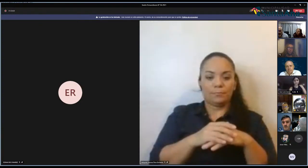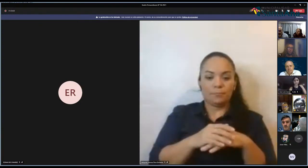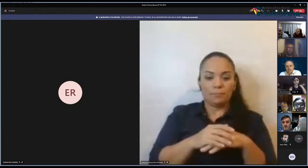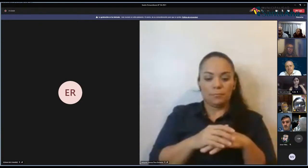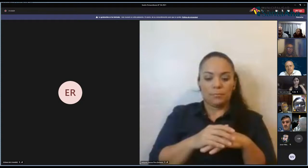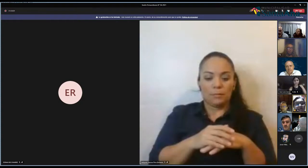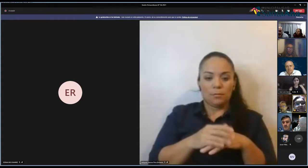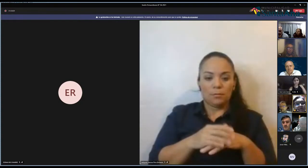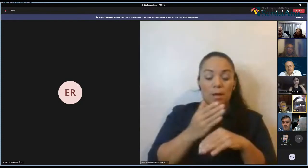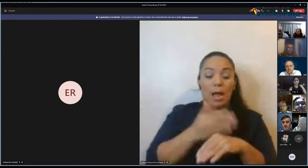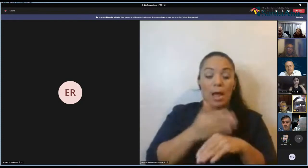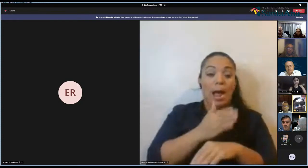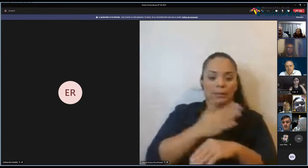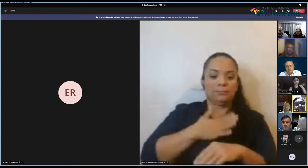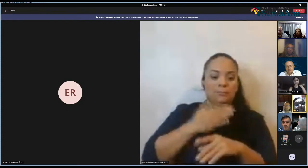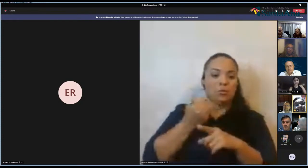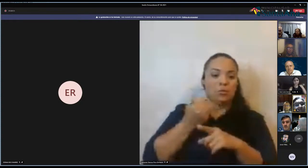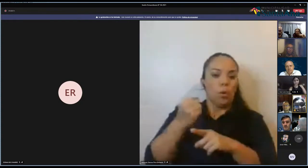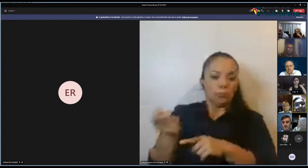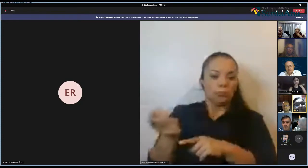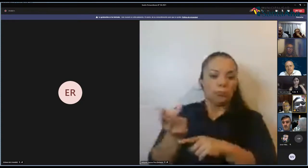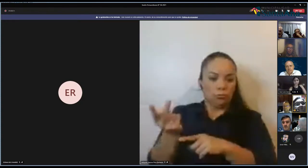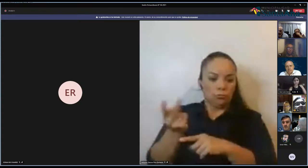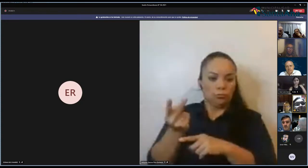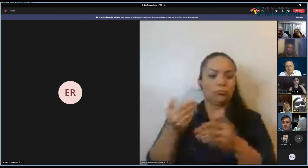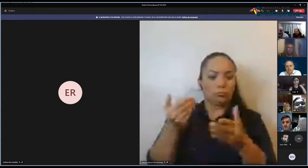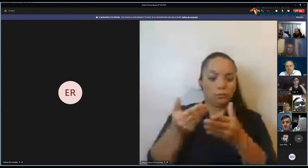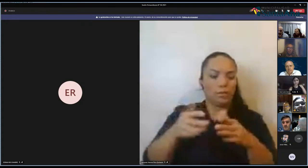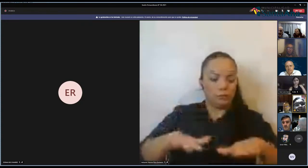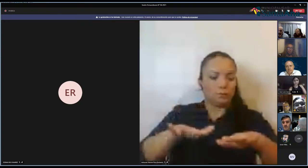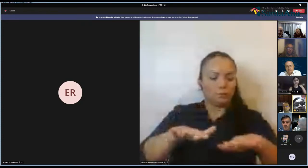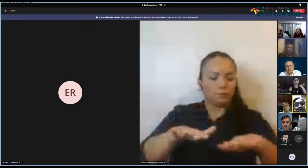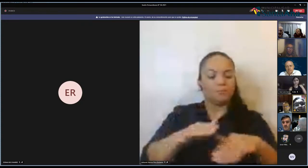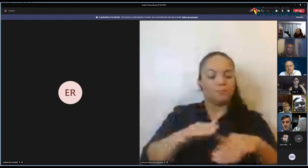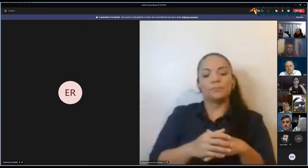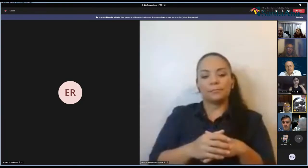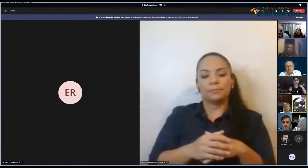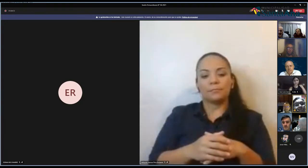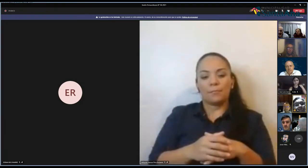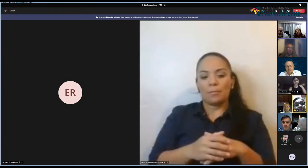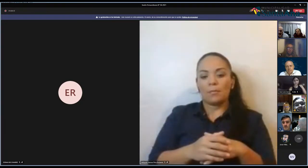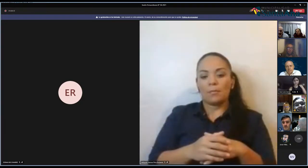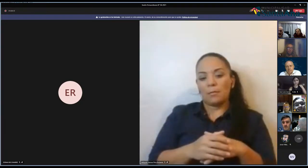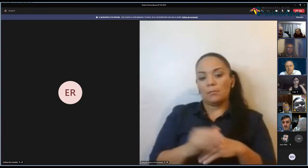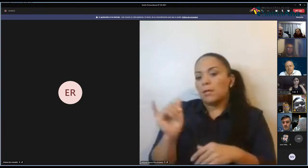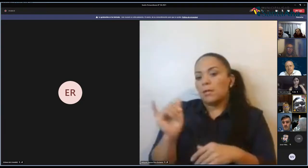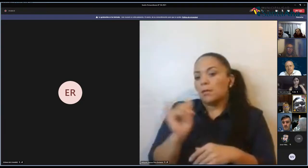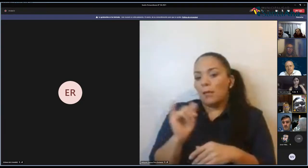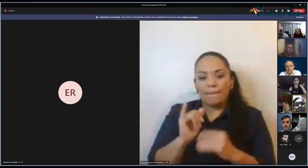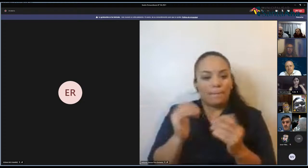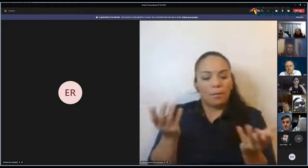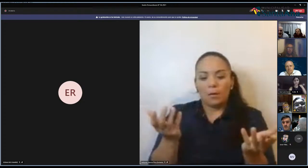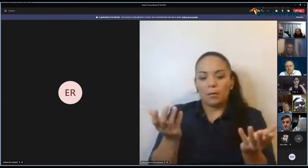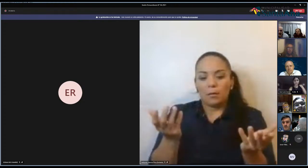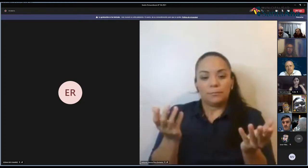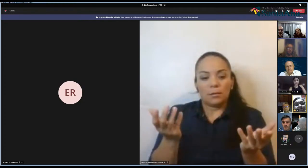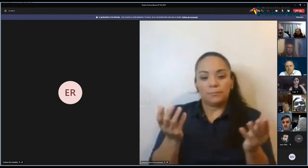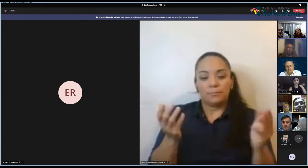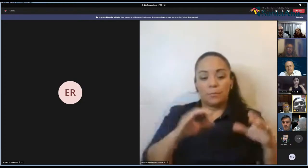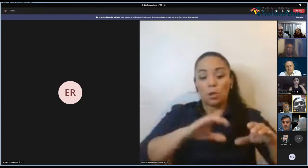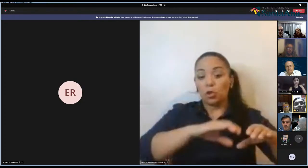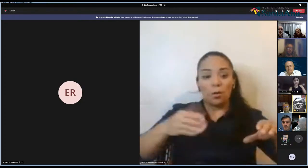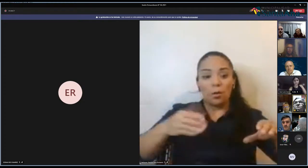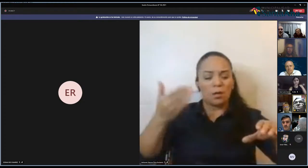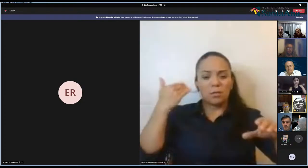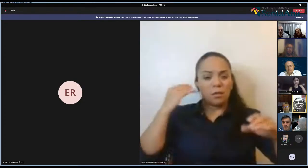en mis suegros vivían contigo y de igual manera éste lo que las tuberías no existían las